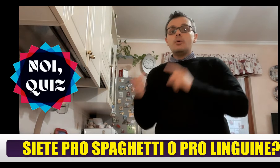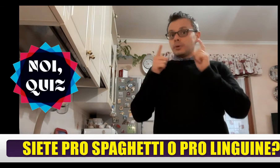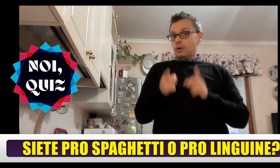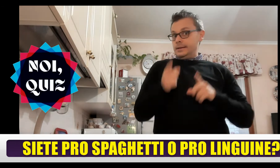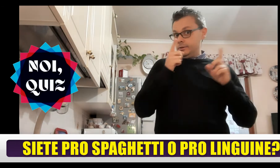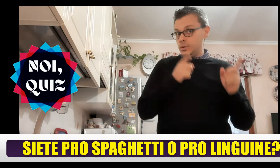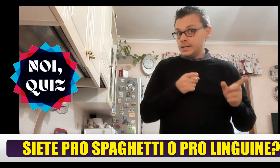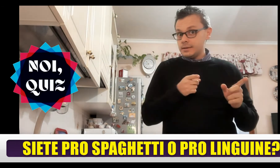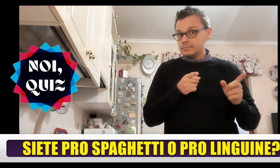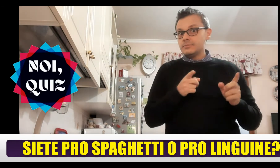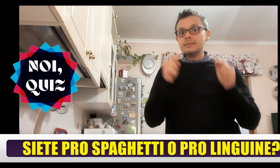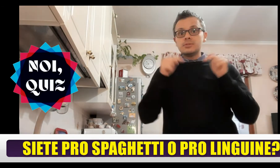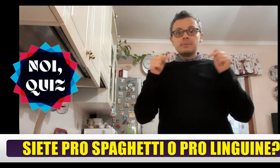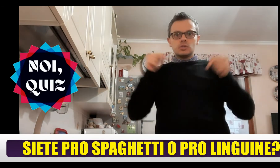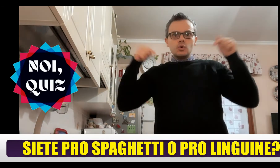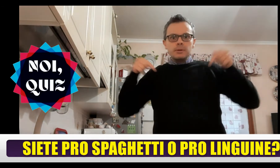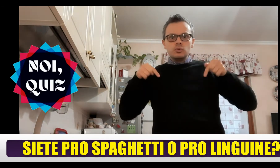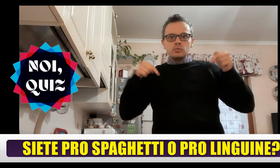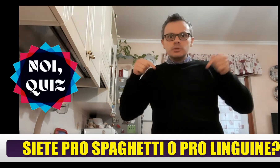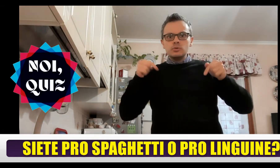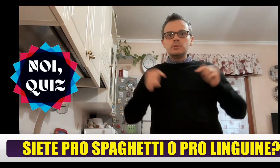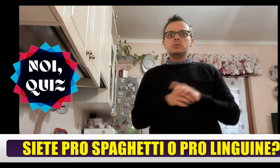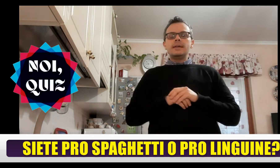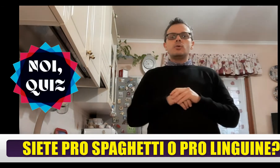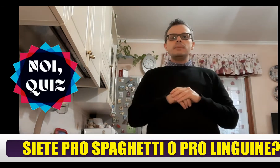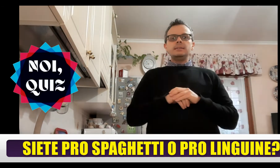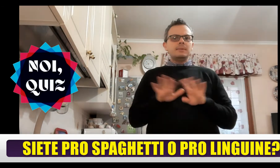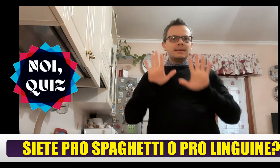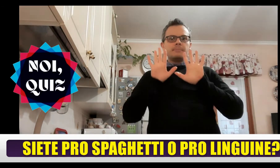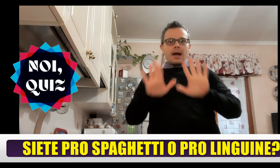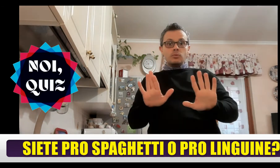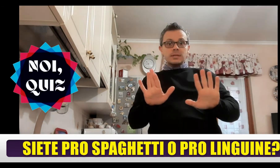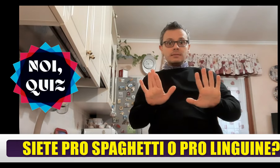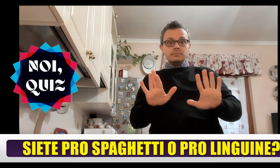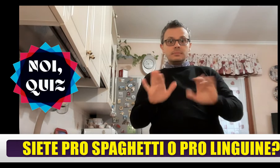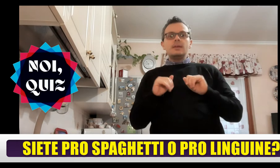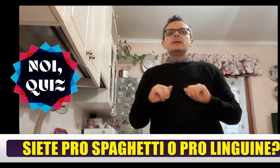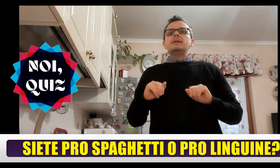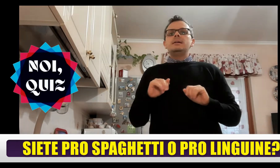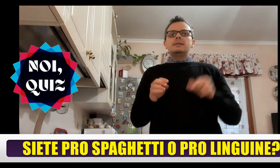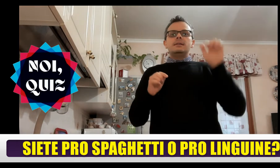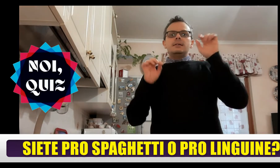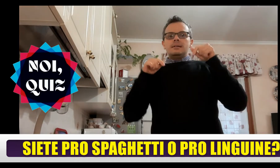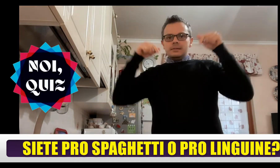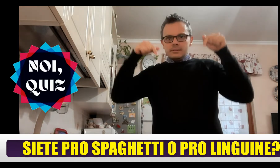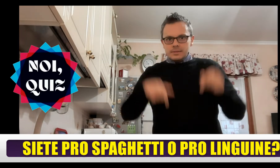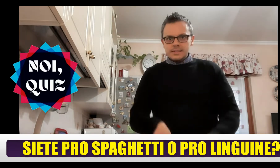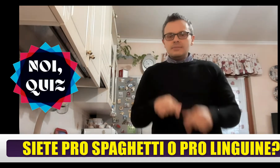pro linguine? Fatemelo sapere subito nei commenti. Mettete pausa e